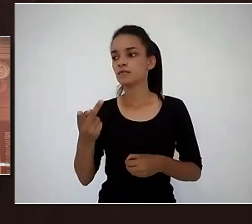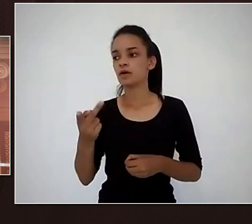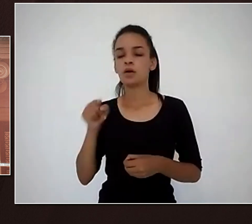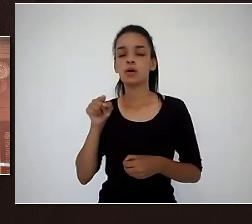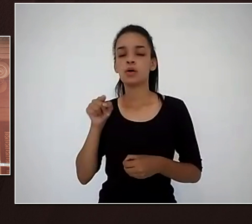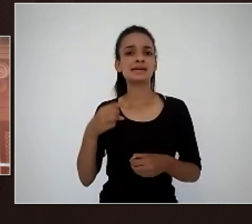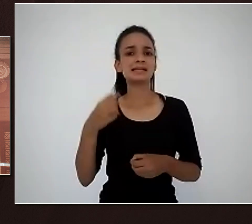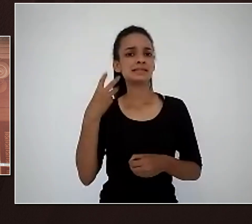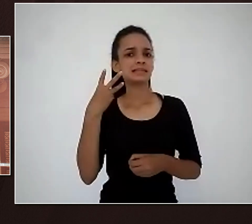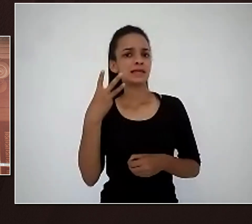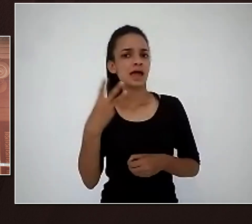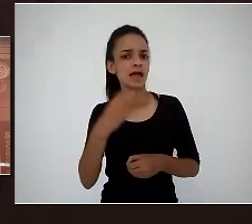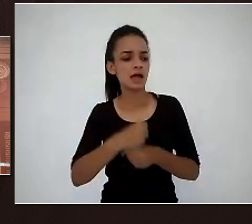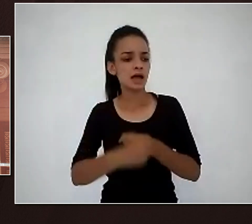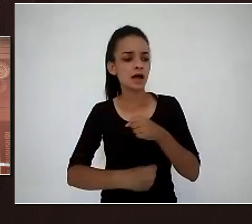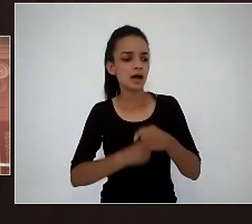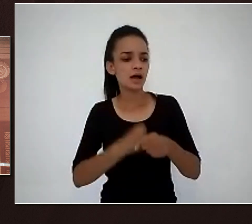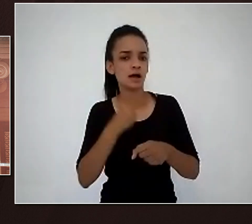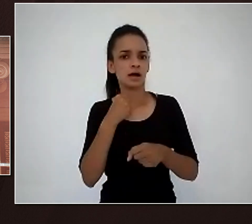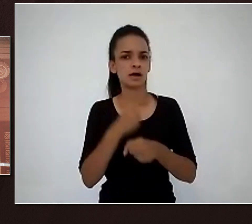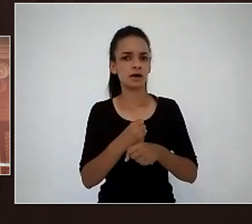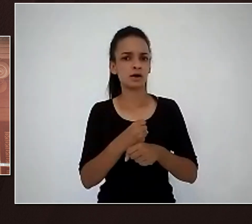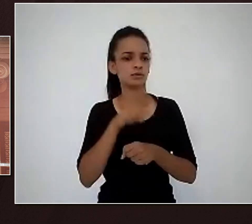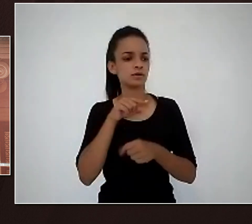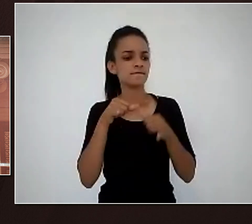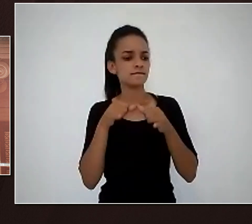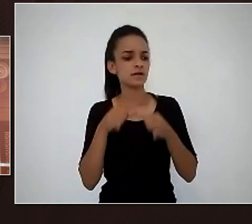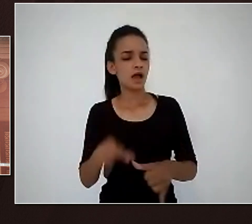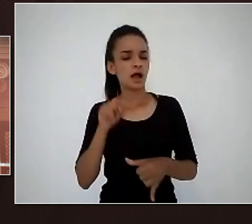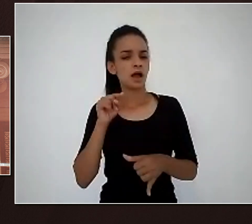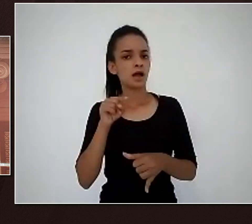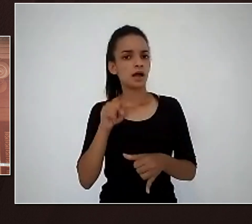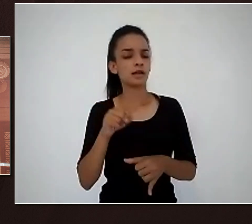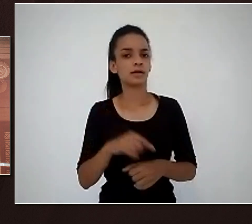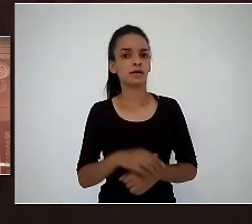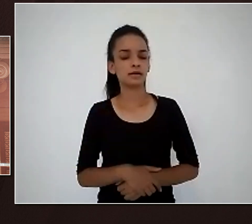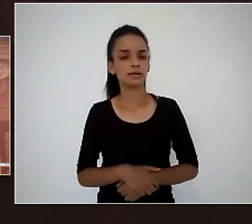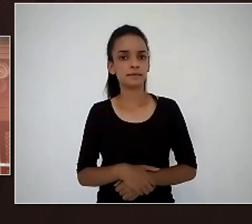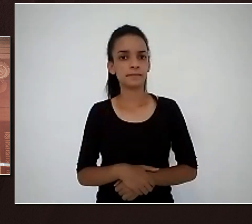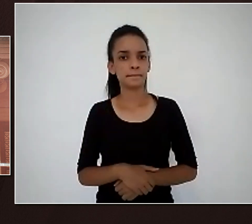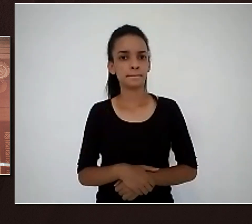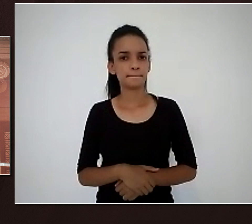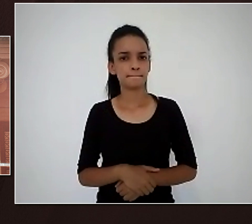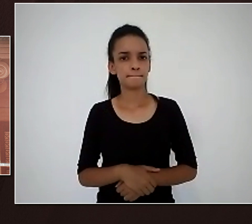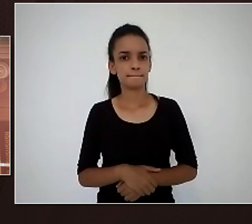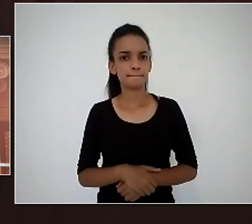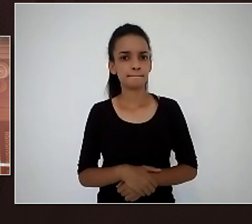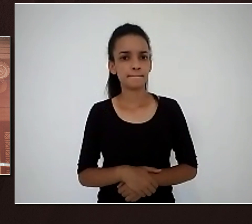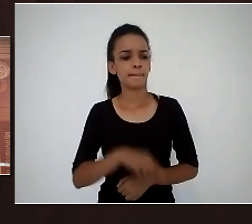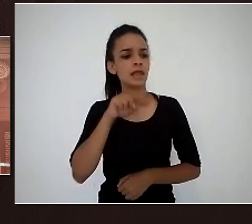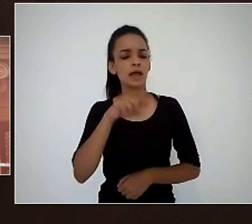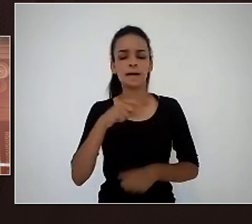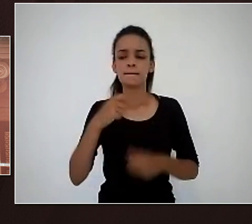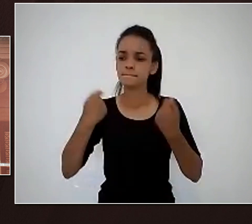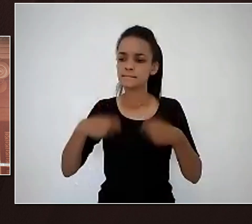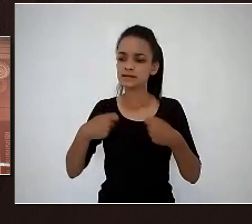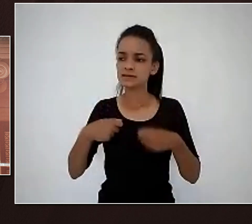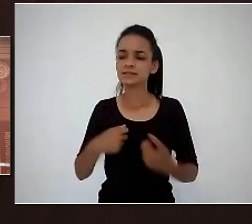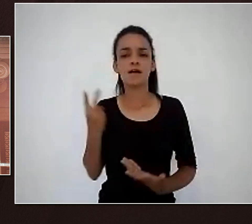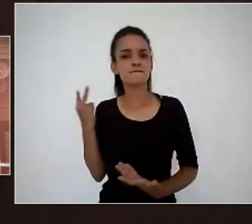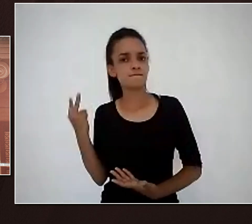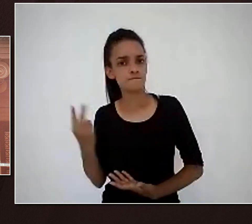o reino. Ele não deixou de pregar o reino, né? E que eles deveriam zelar por eles e por todo o